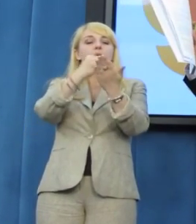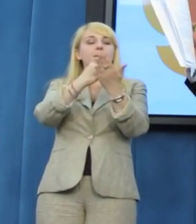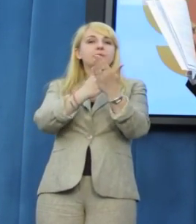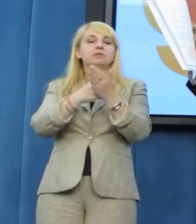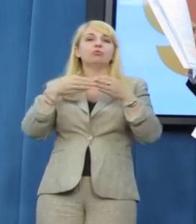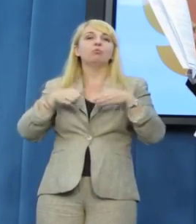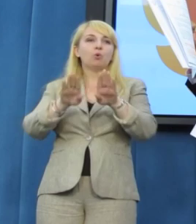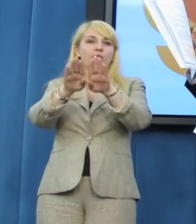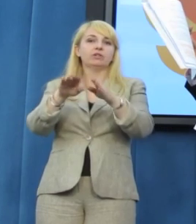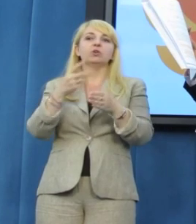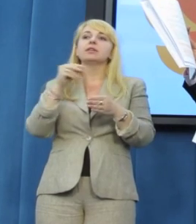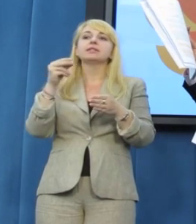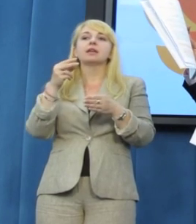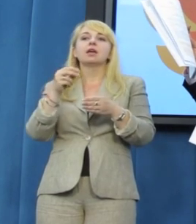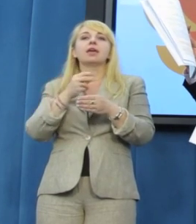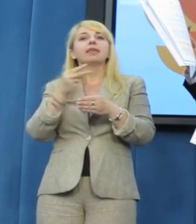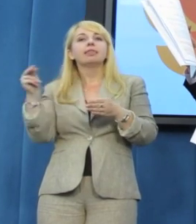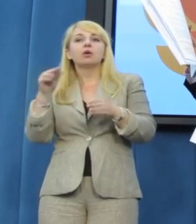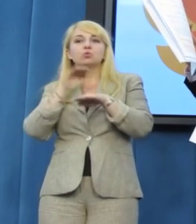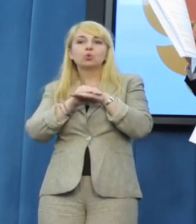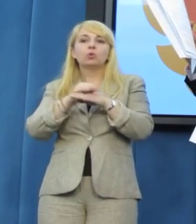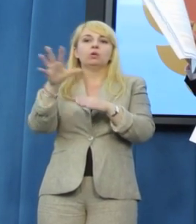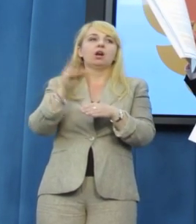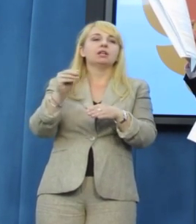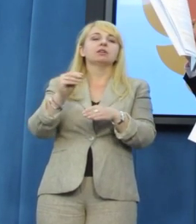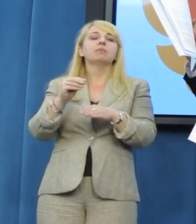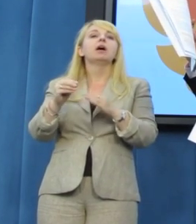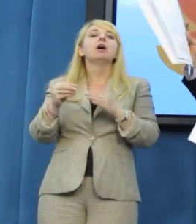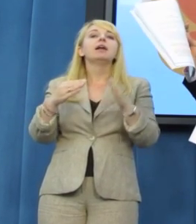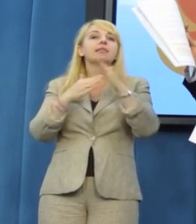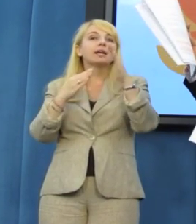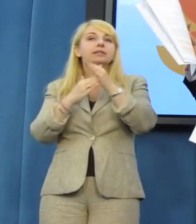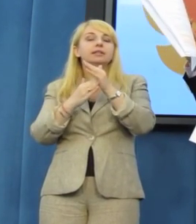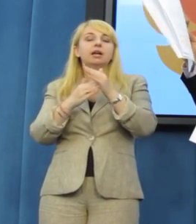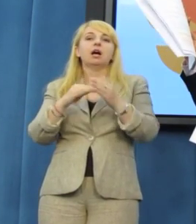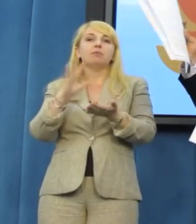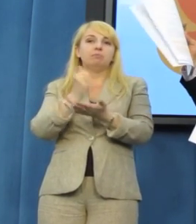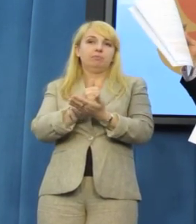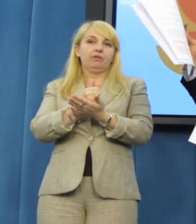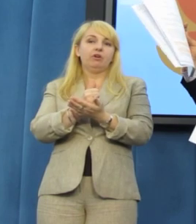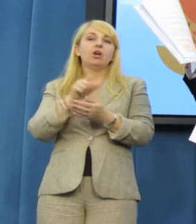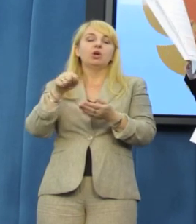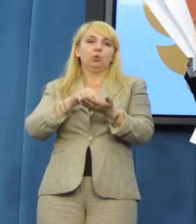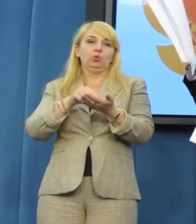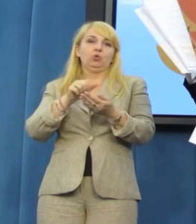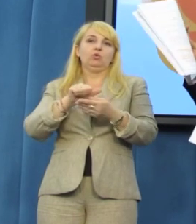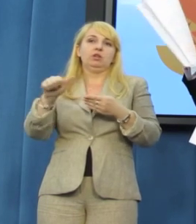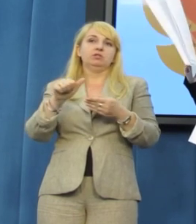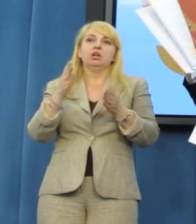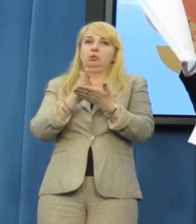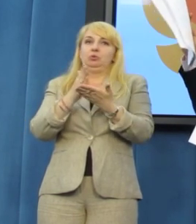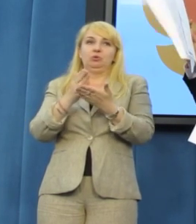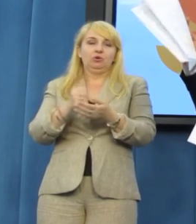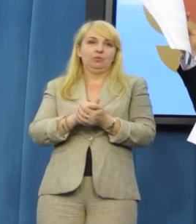wprowadzające niezgodnie z techniką legislacyjną zostały umieszczone w projekcie ustawy. Przepisy